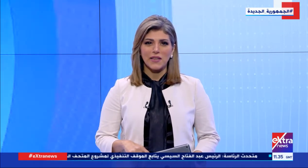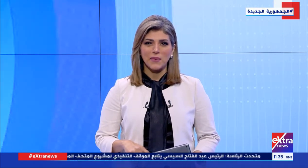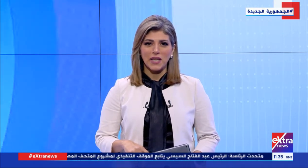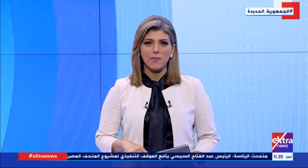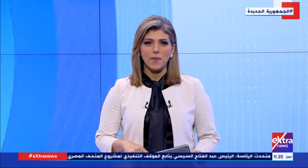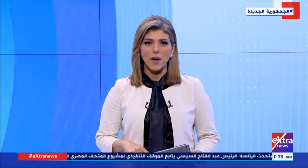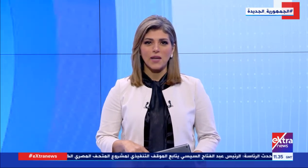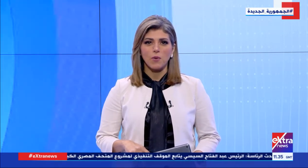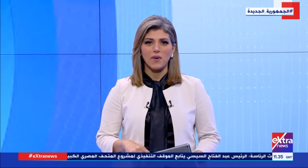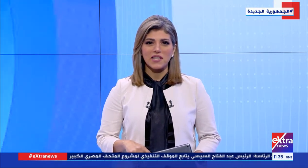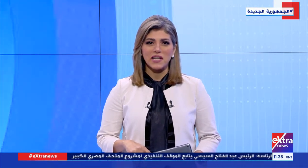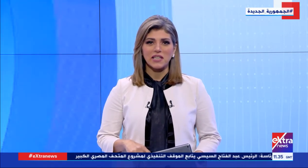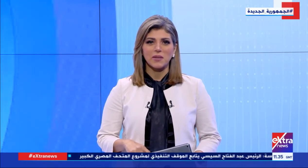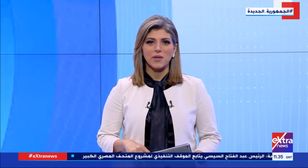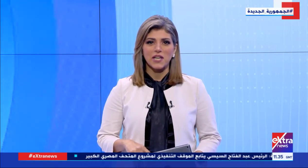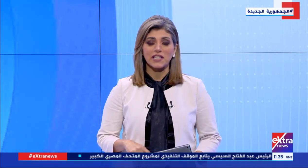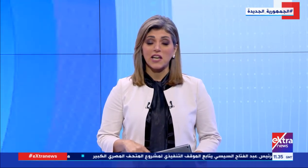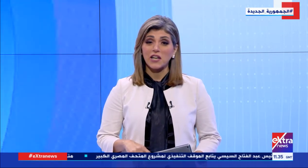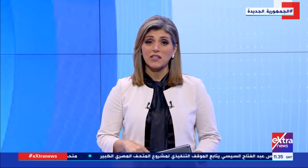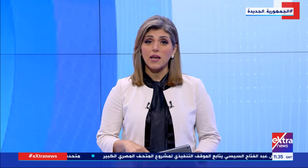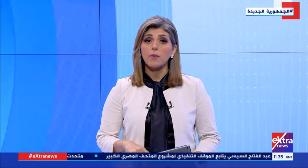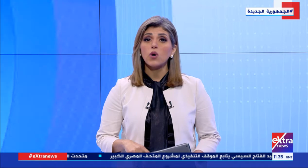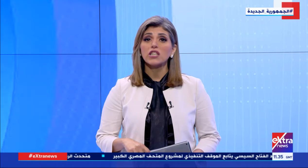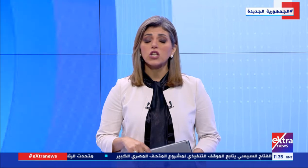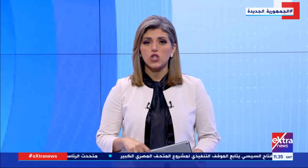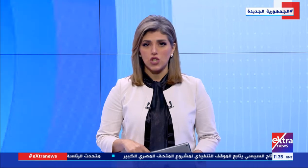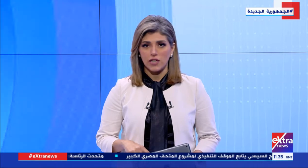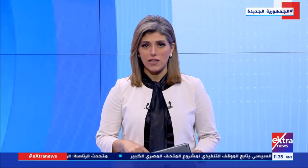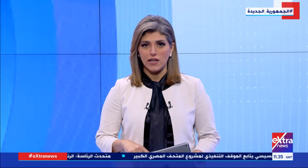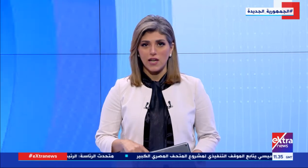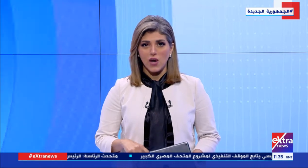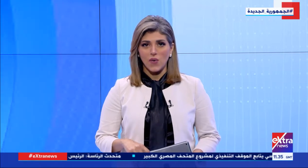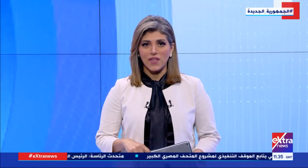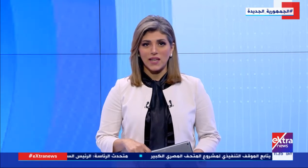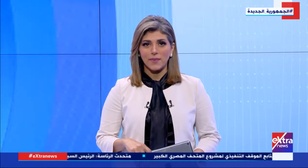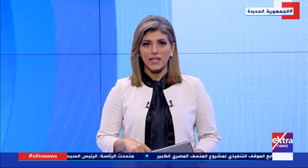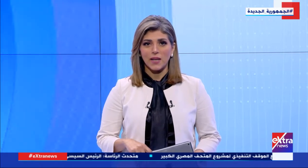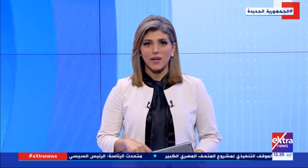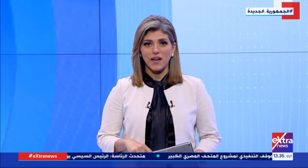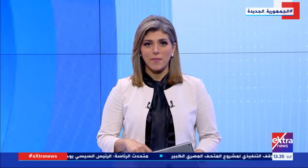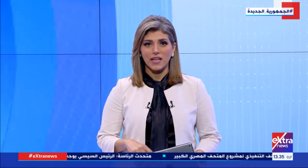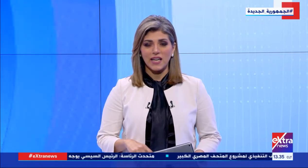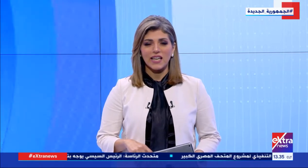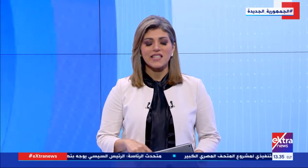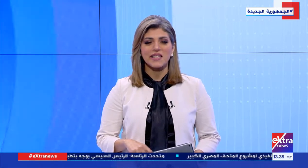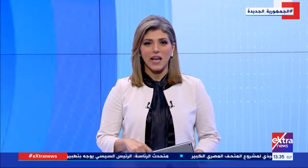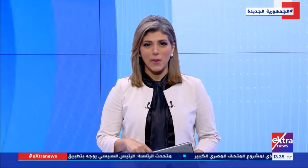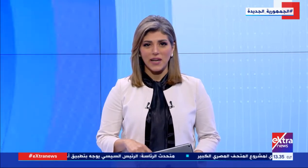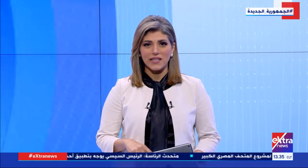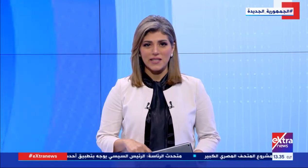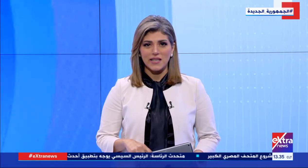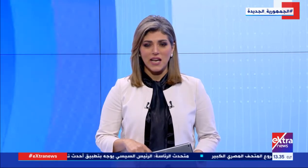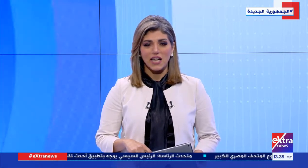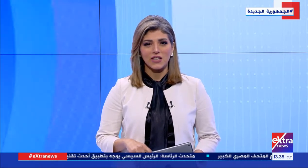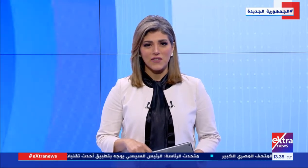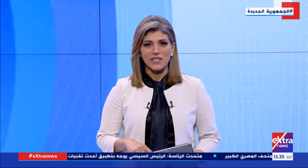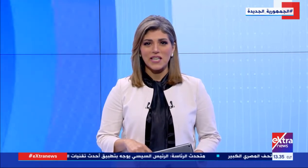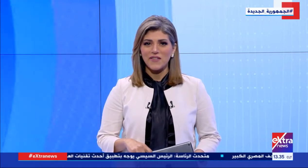ذوي الهمم على ممارسة التمرينات الرياضية بلغة الإشارة، وذلك من خلال برنامج كسر الحواجز. التفاصيل في